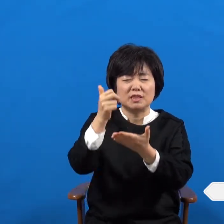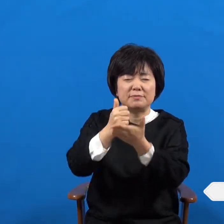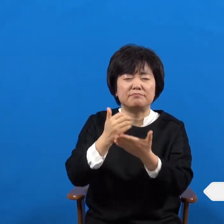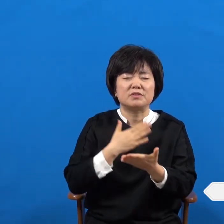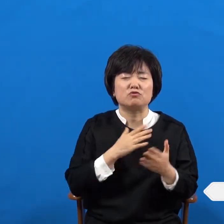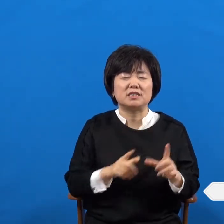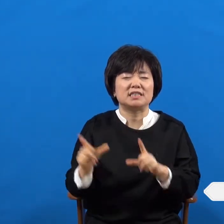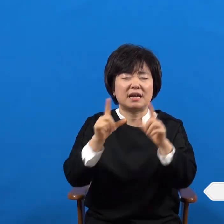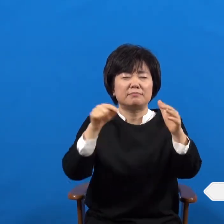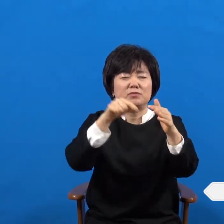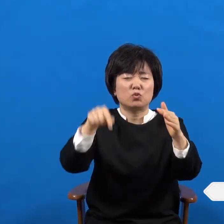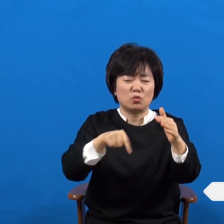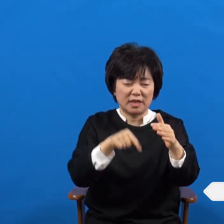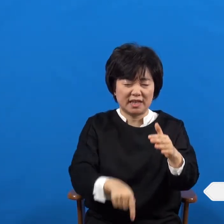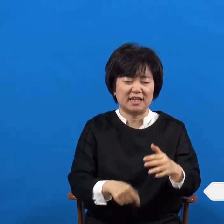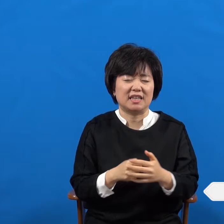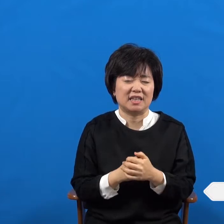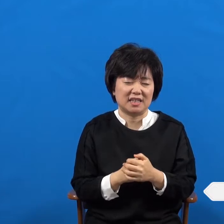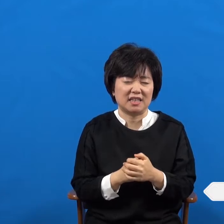삶 가운데